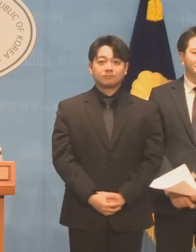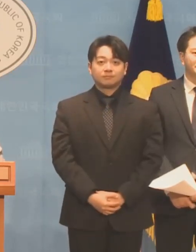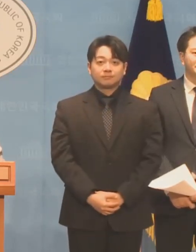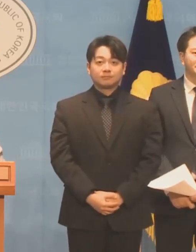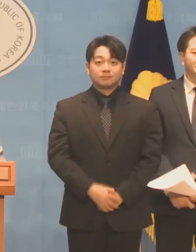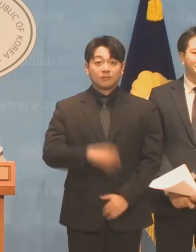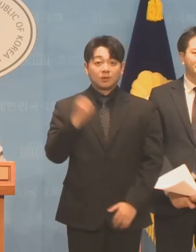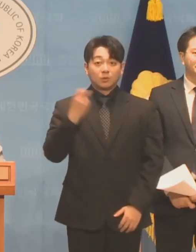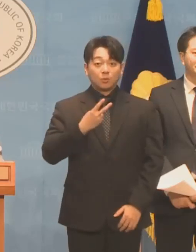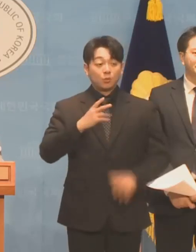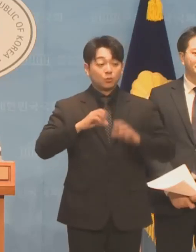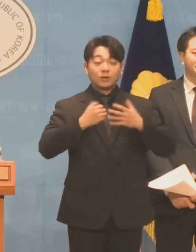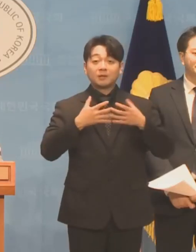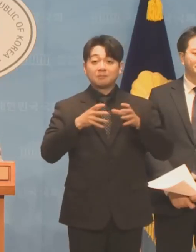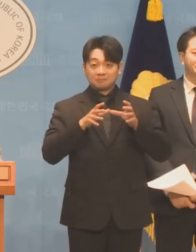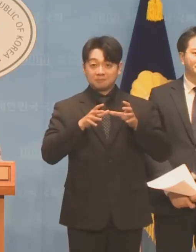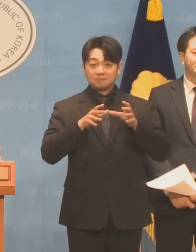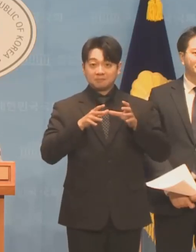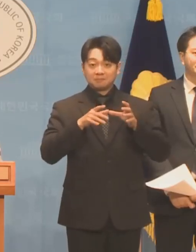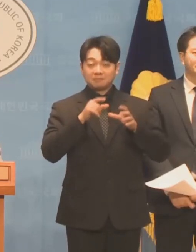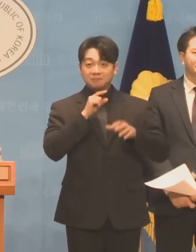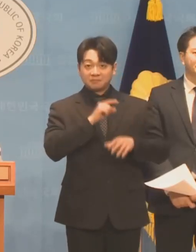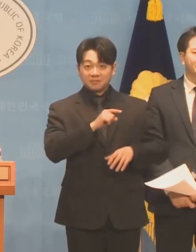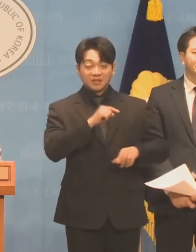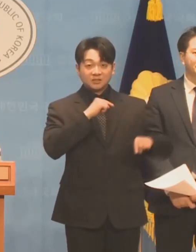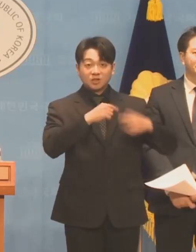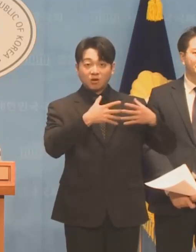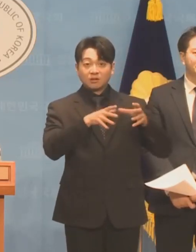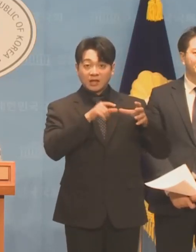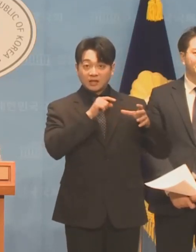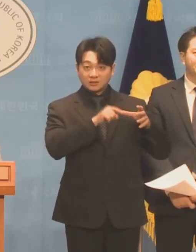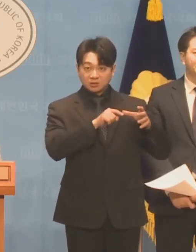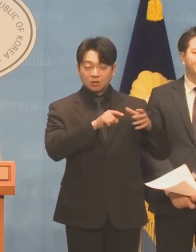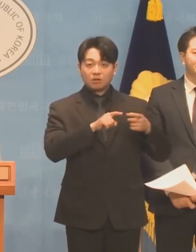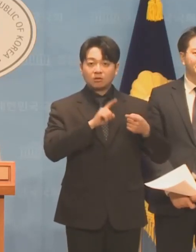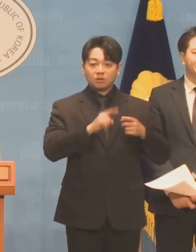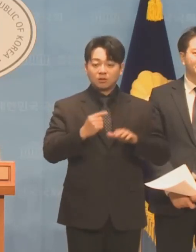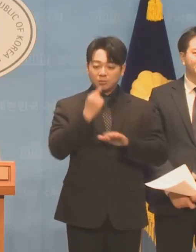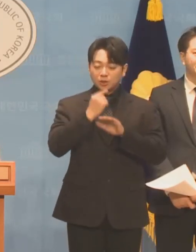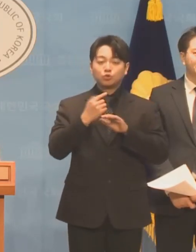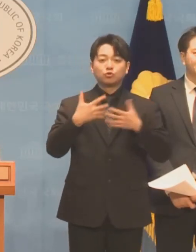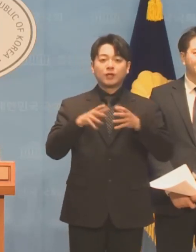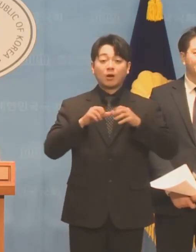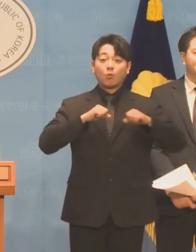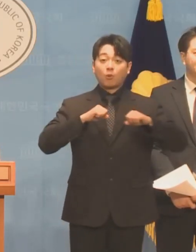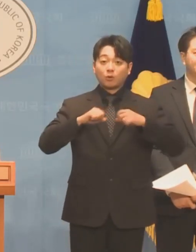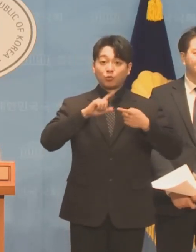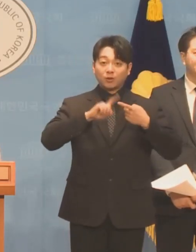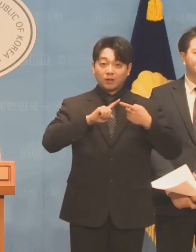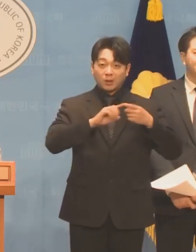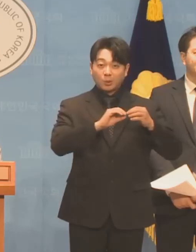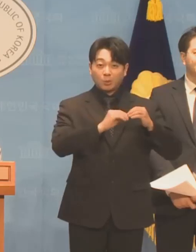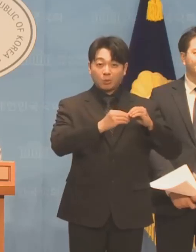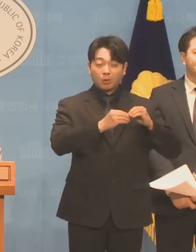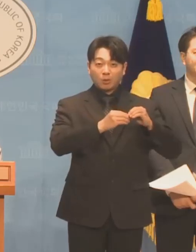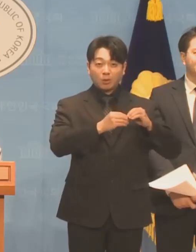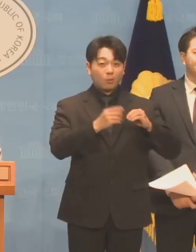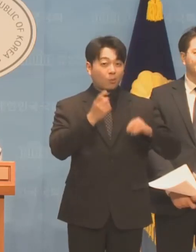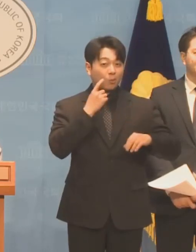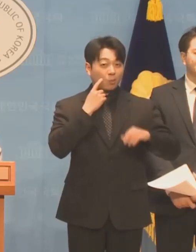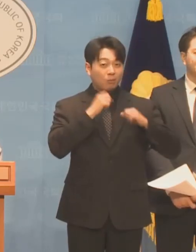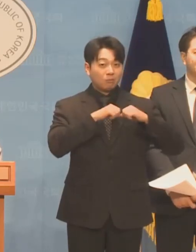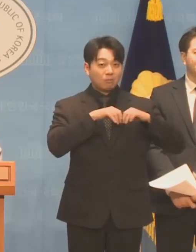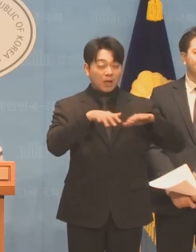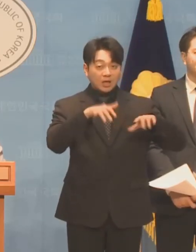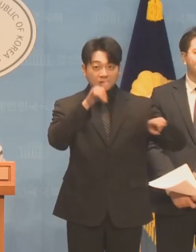비롯한 또 다른 정당에서 저희 활동에 대한 왜곡이 있어서 바로잡고자 이